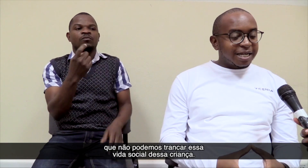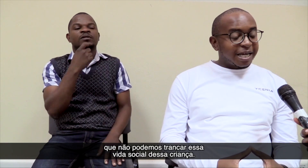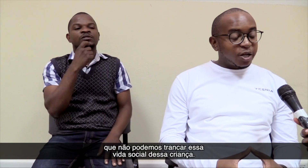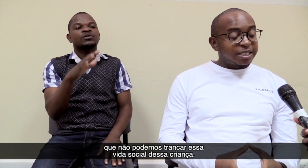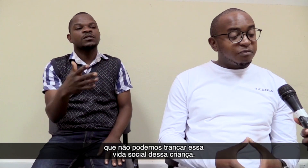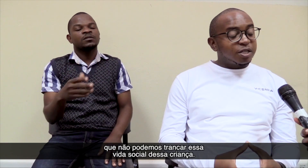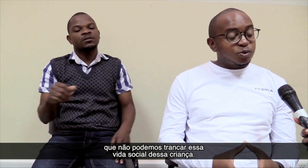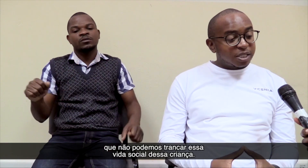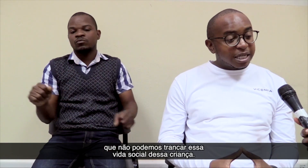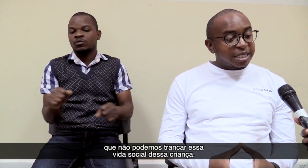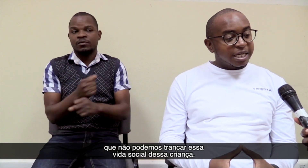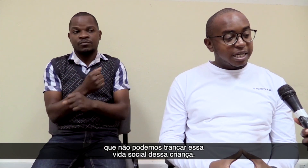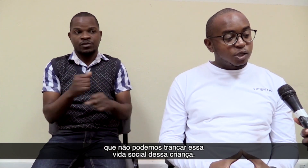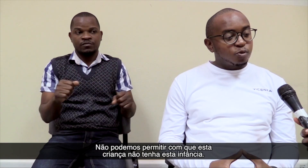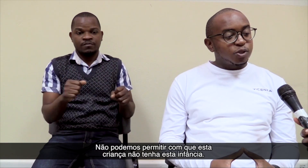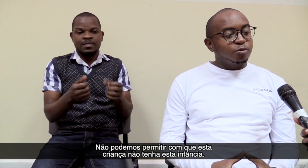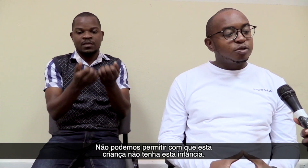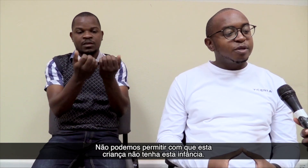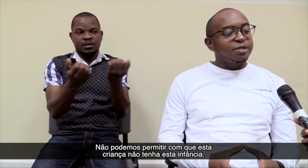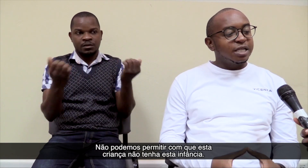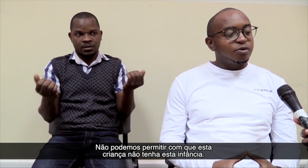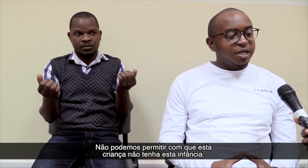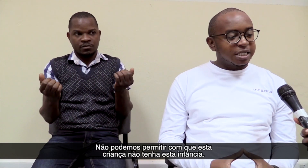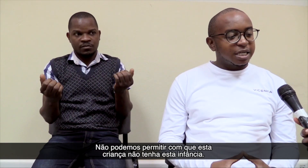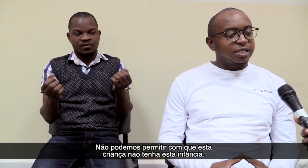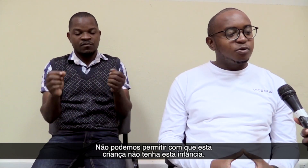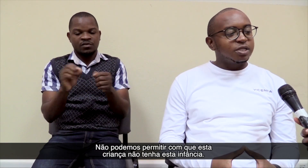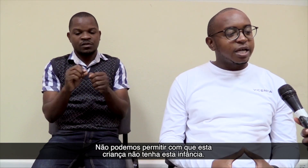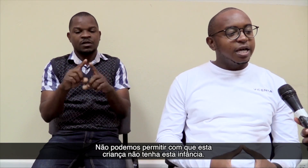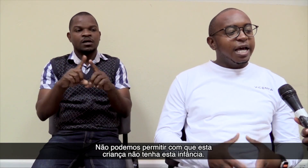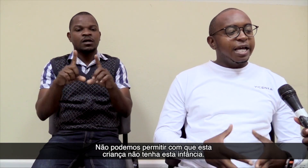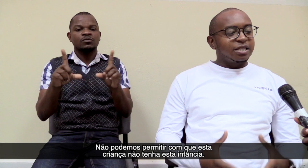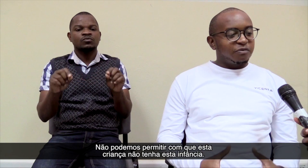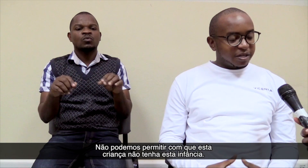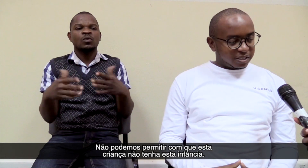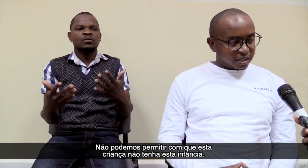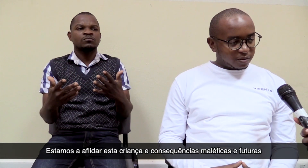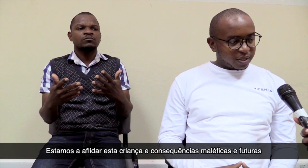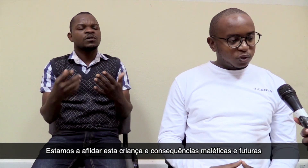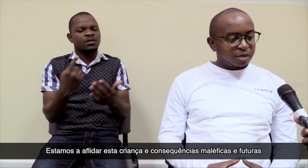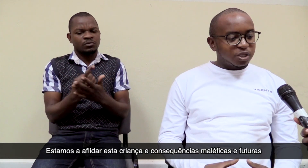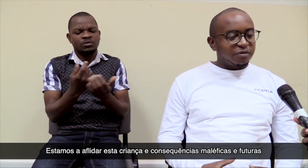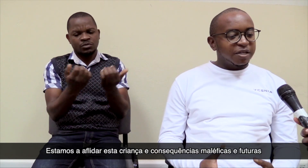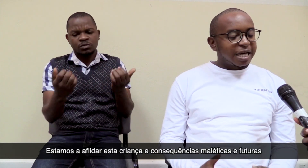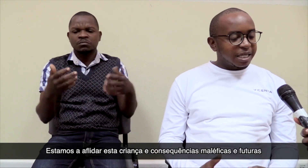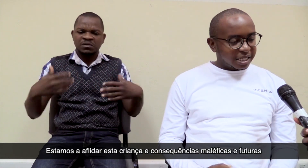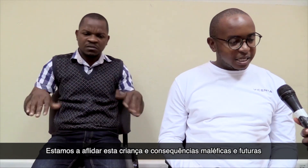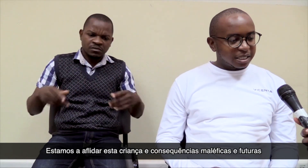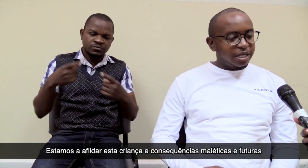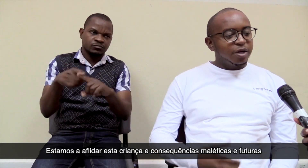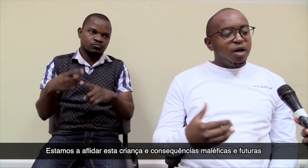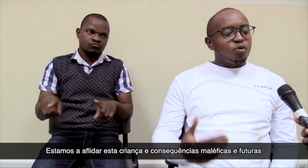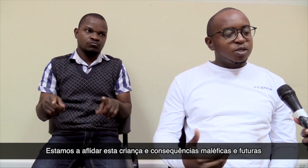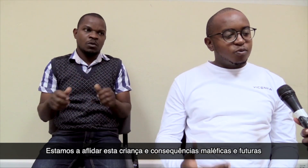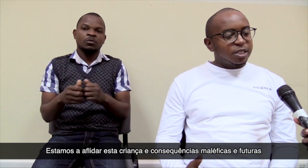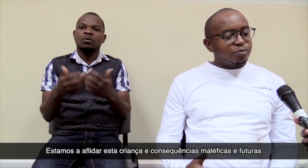que todas elas são abrangidas pela mesma legislação, dizer que não pode, por ser menor de 18 anos, não pode muito bem contrair o